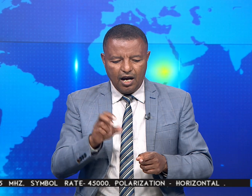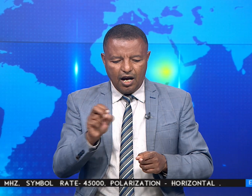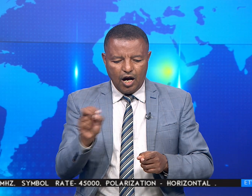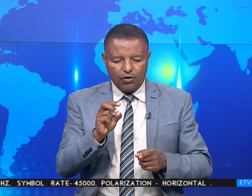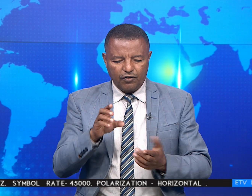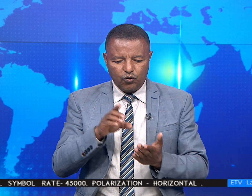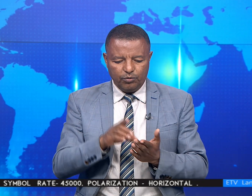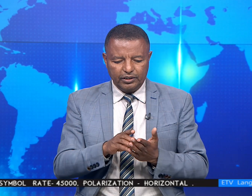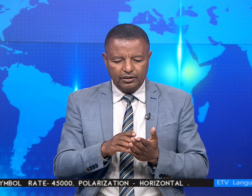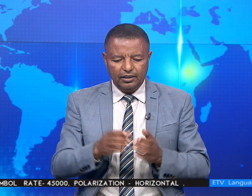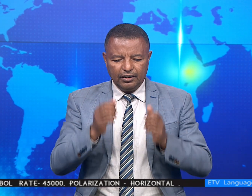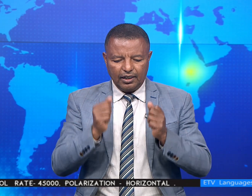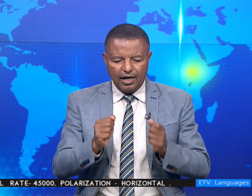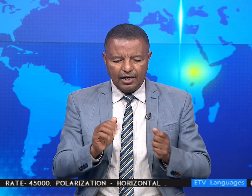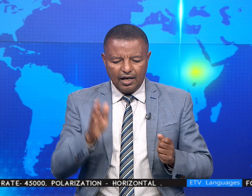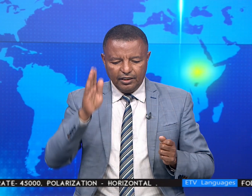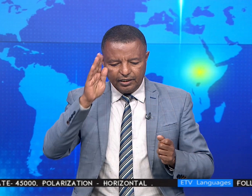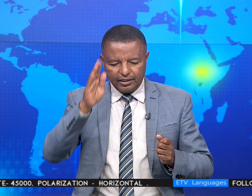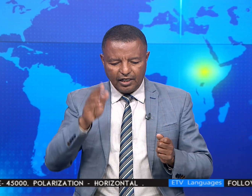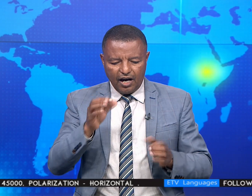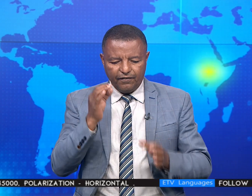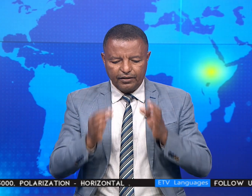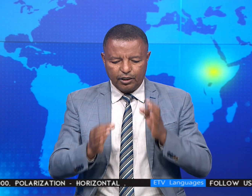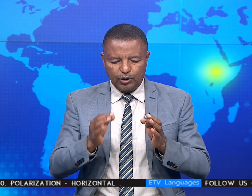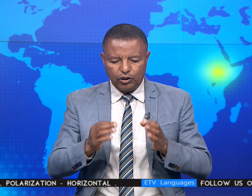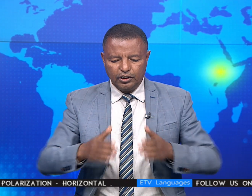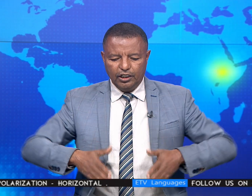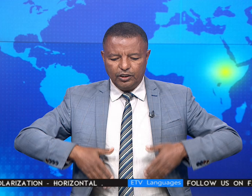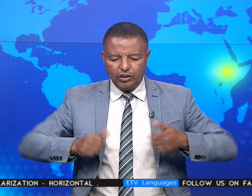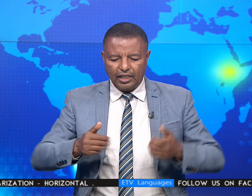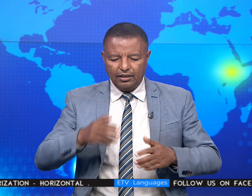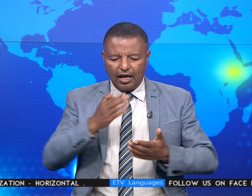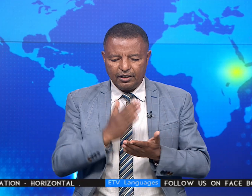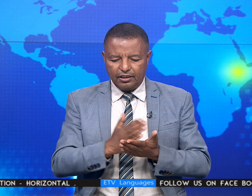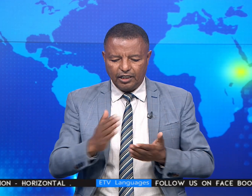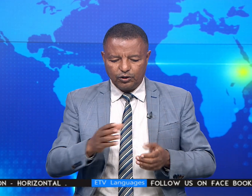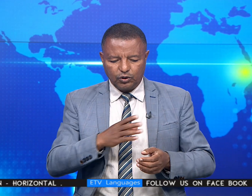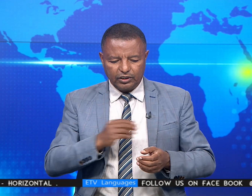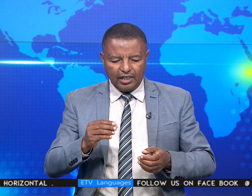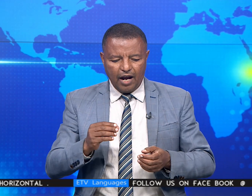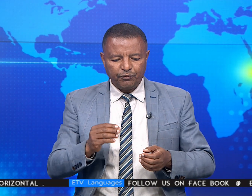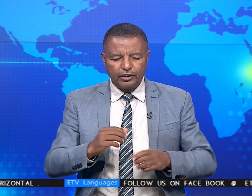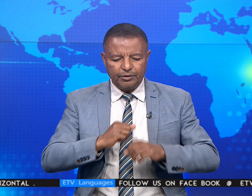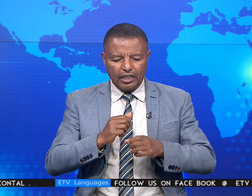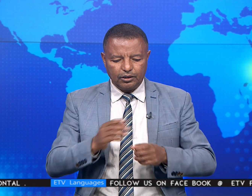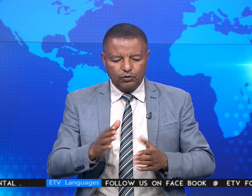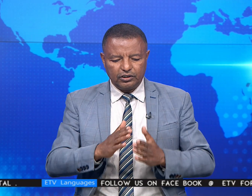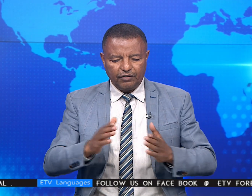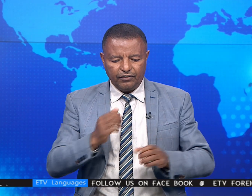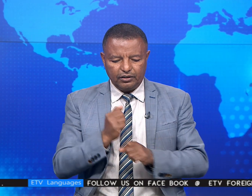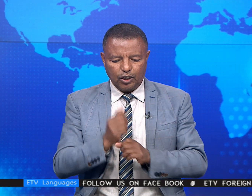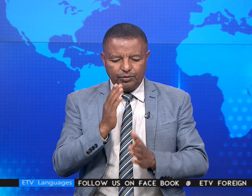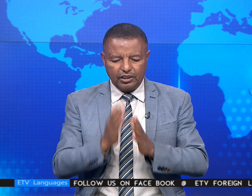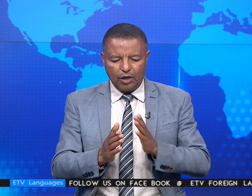የዘካና አውቃፍ ኮሚሽን፣ ጠንካራ የሸሪያ ፍርድ ቤቶች፣ የወጣት አደረጃጀቶችና